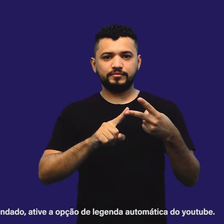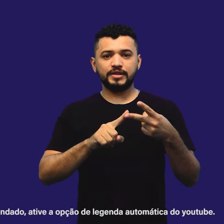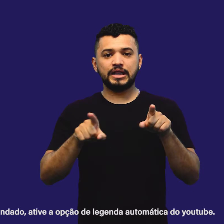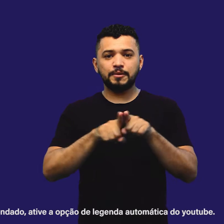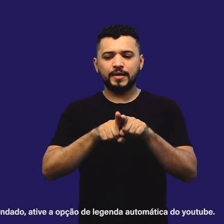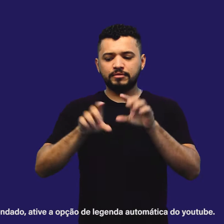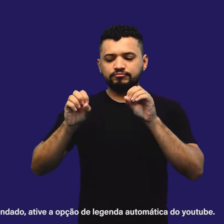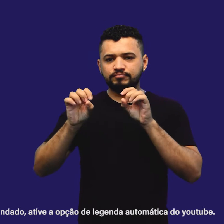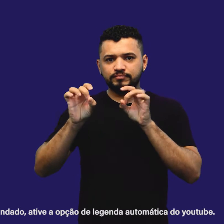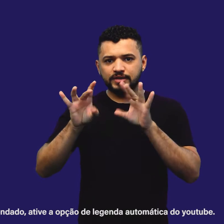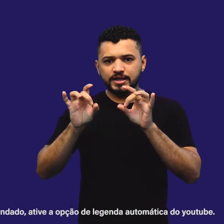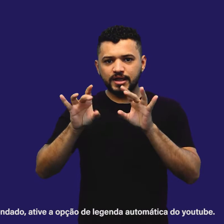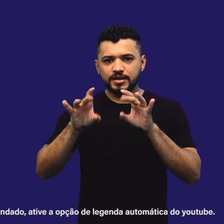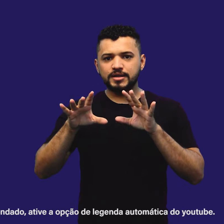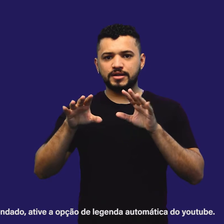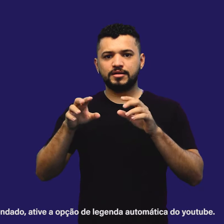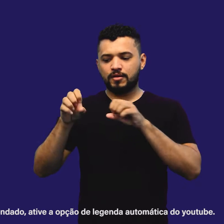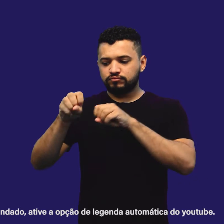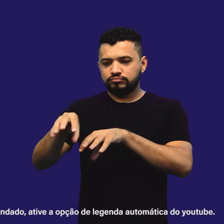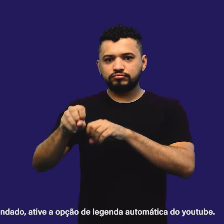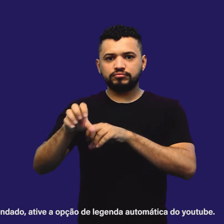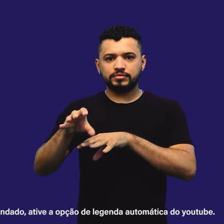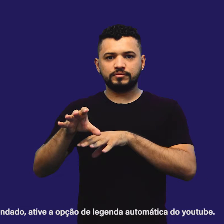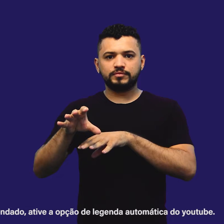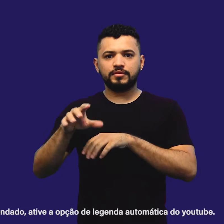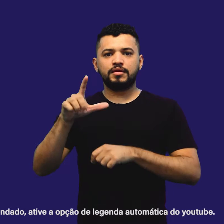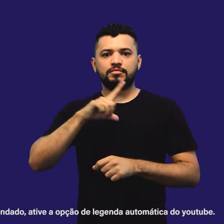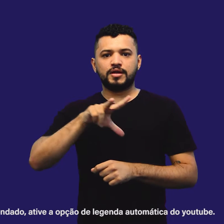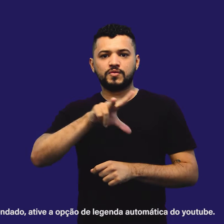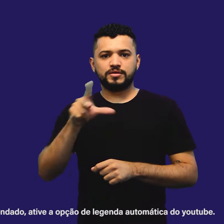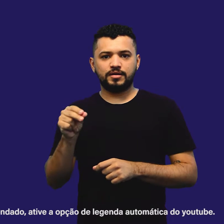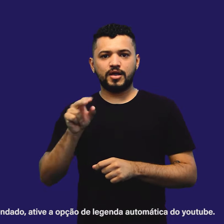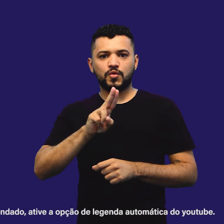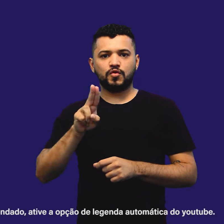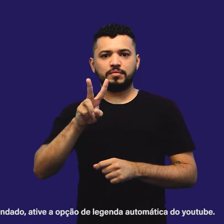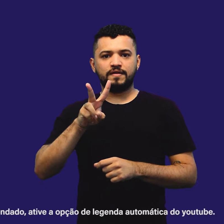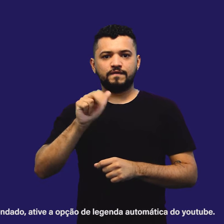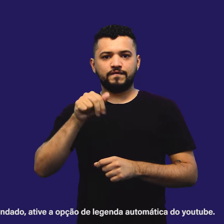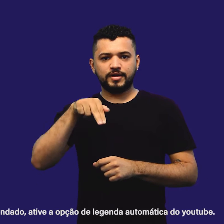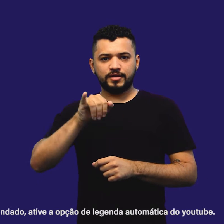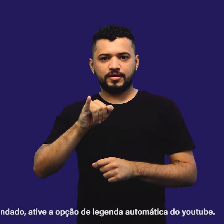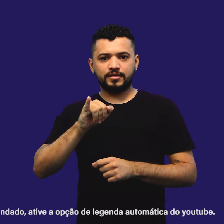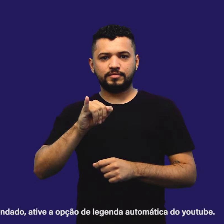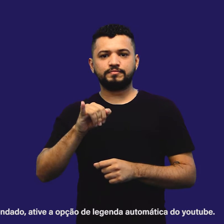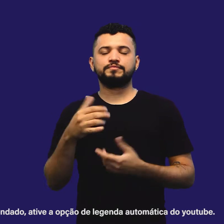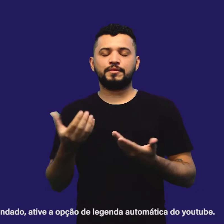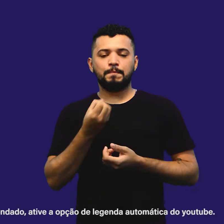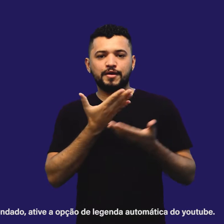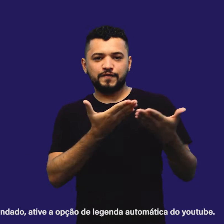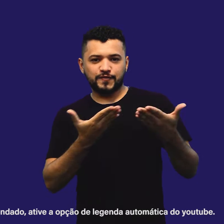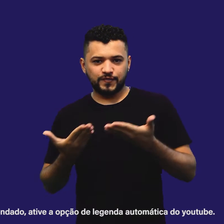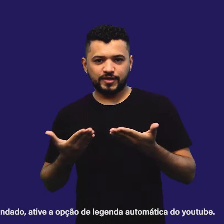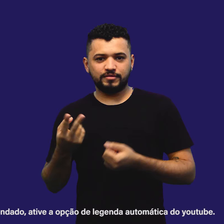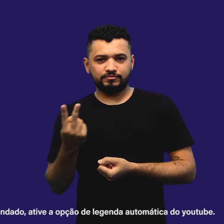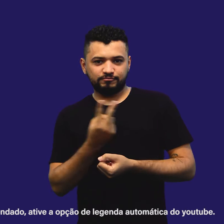especialista educacional e responsável pelo programa Primórdios da Cozinha Mineira, Vani Pedrosa. Vani e Lara, muito obrigada